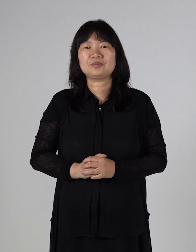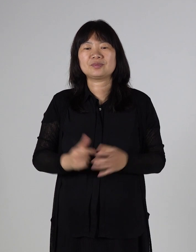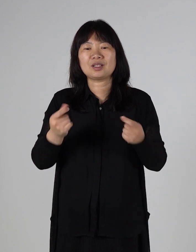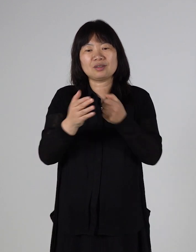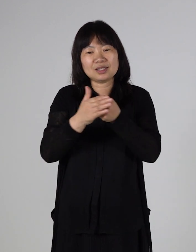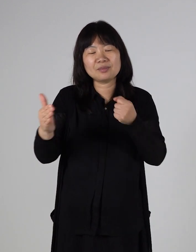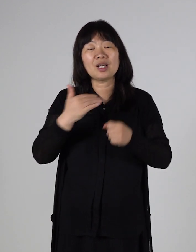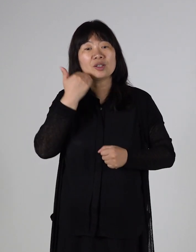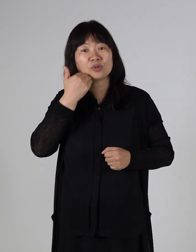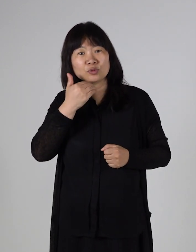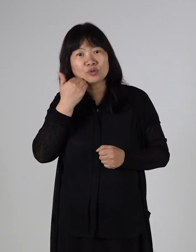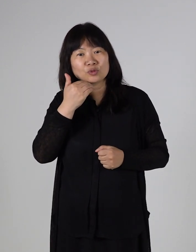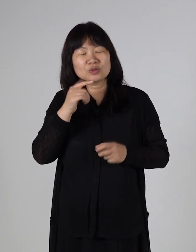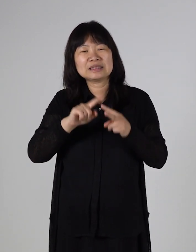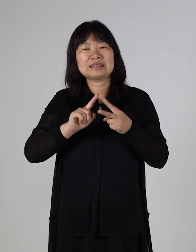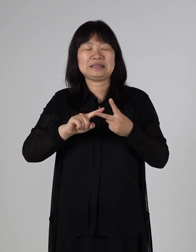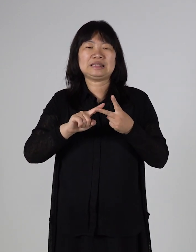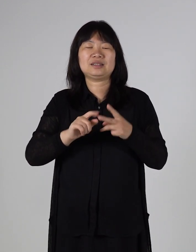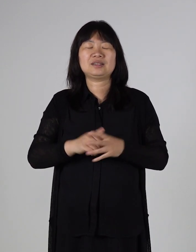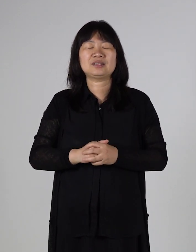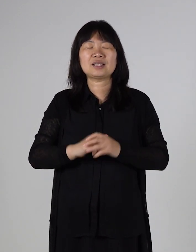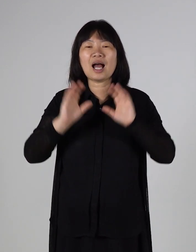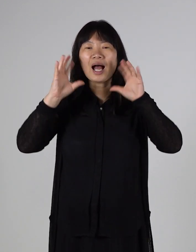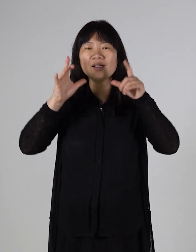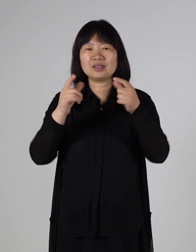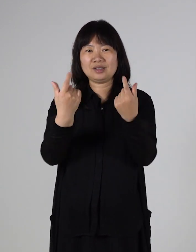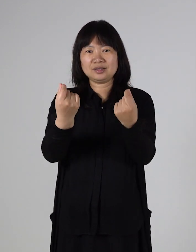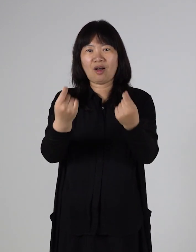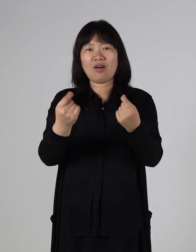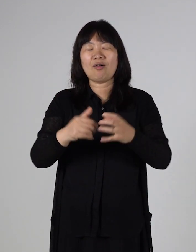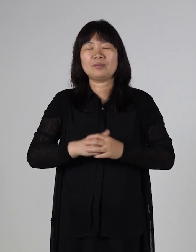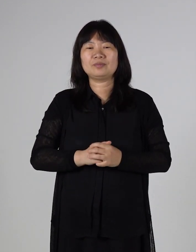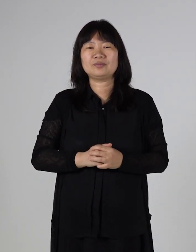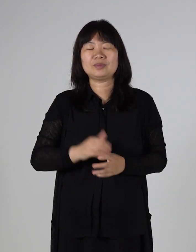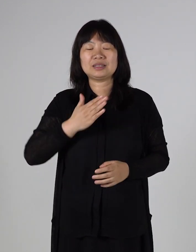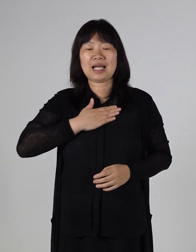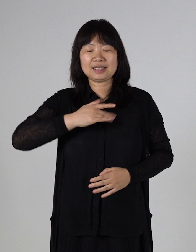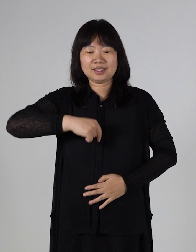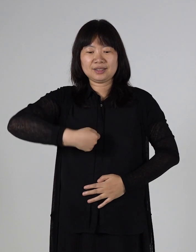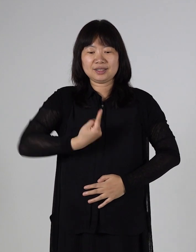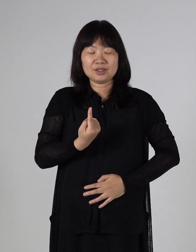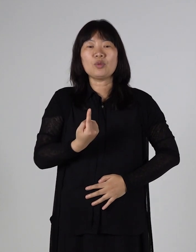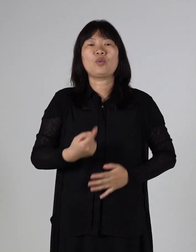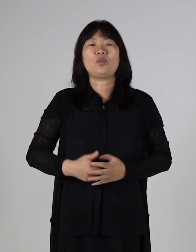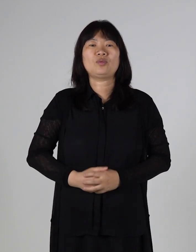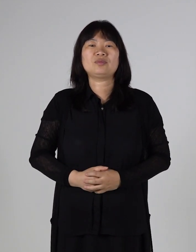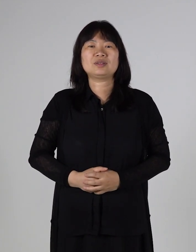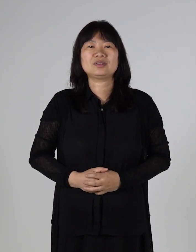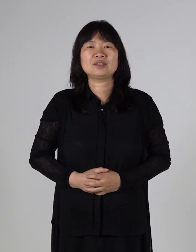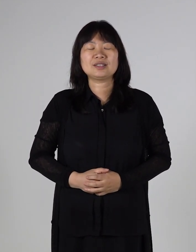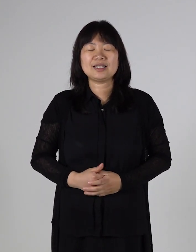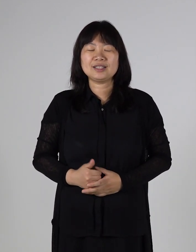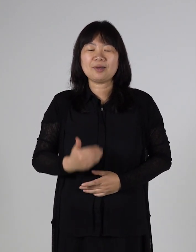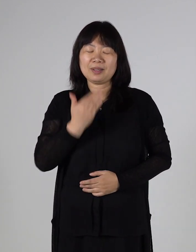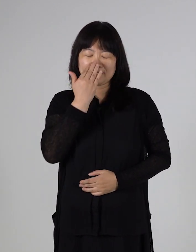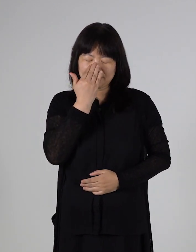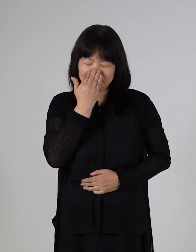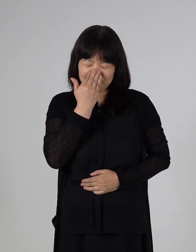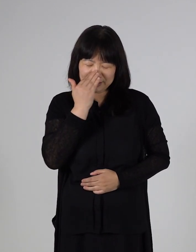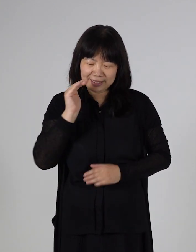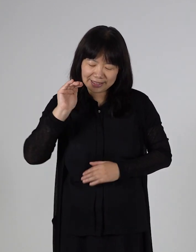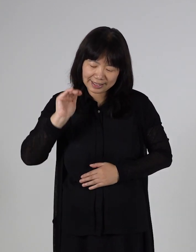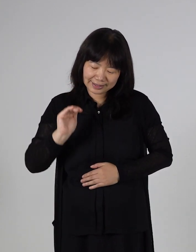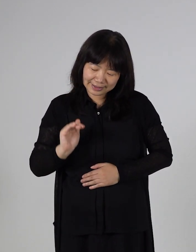그러므로 누구든지 이 어린아이와 같이 자기를 어떻게 하는 자? 낮추는